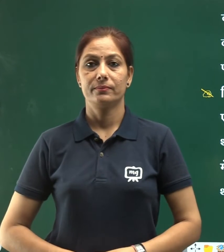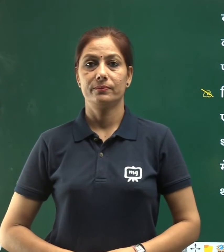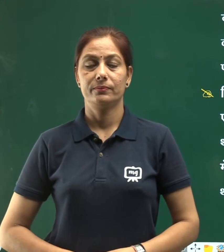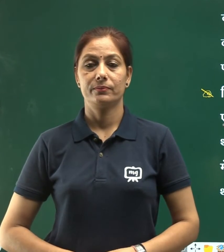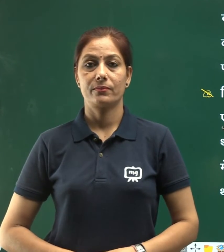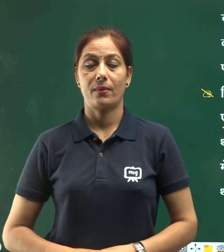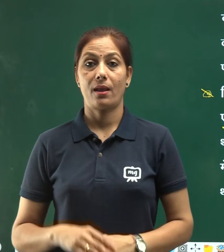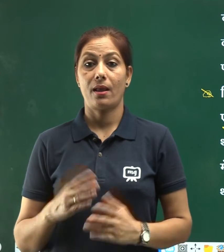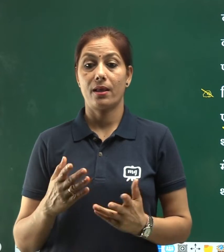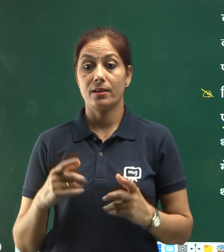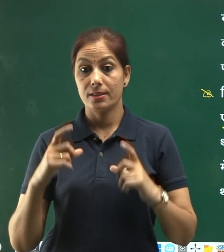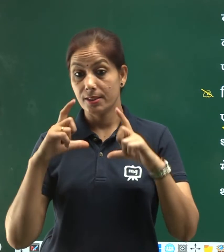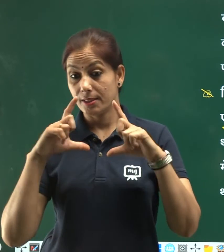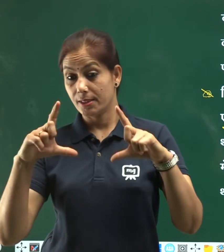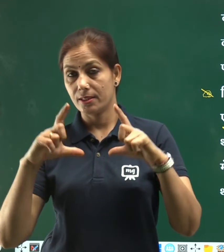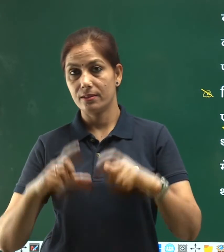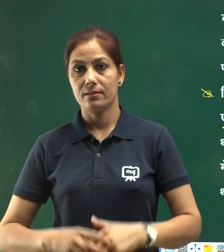एक दृश्य